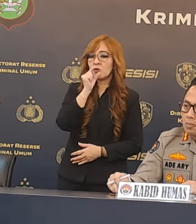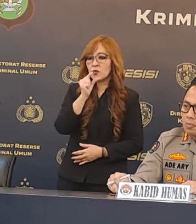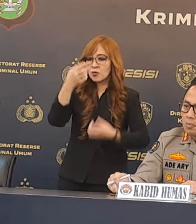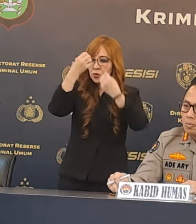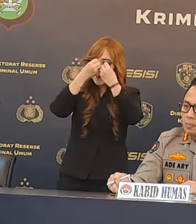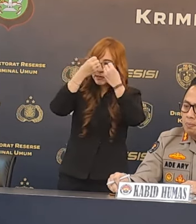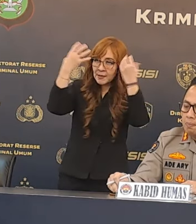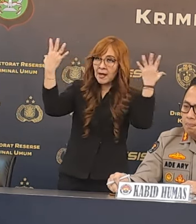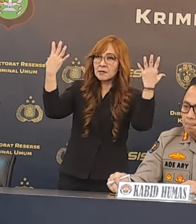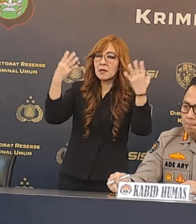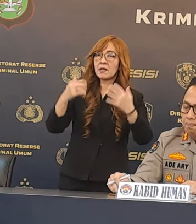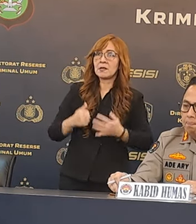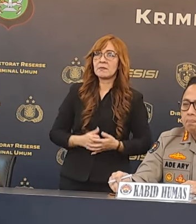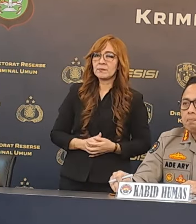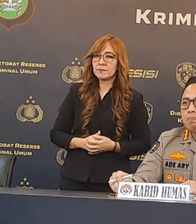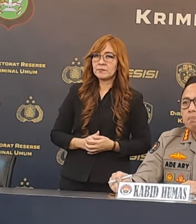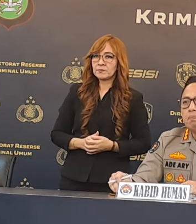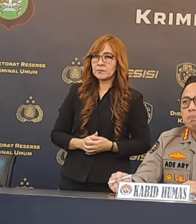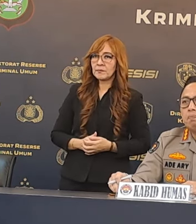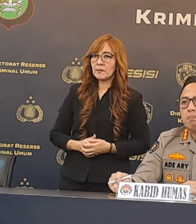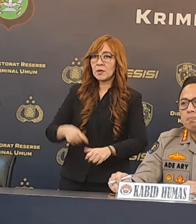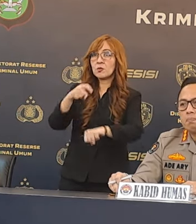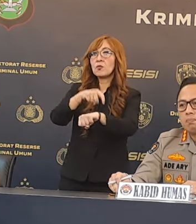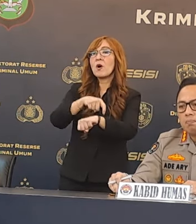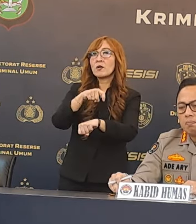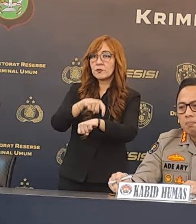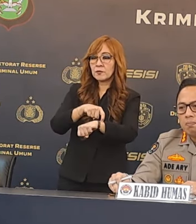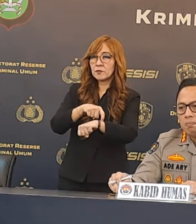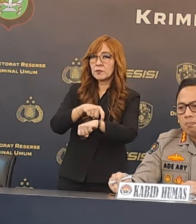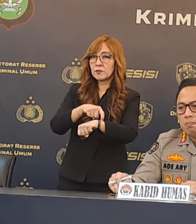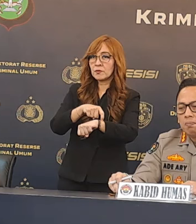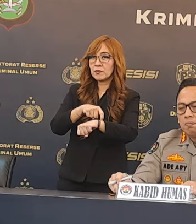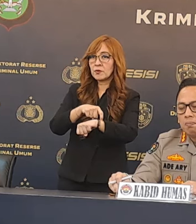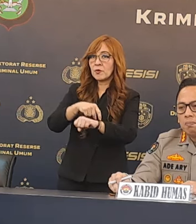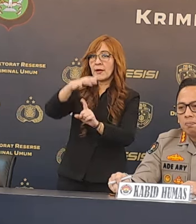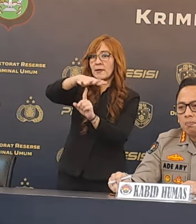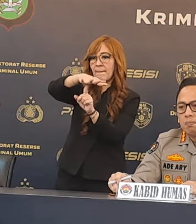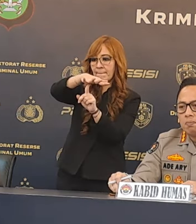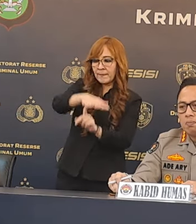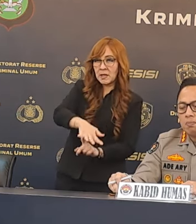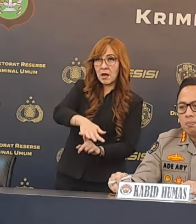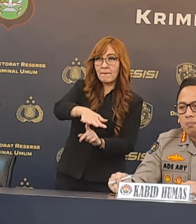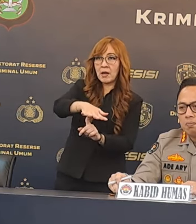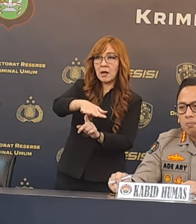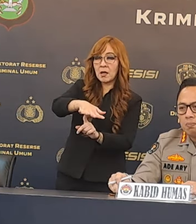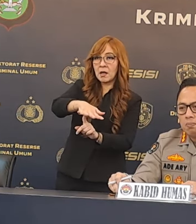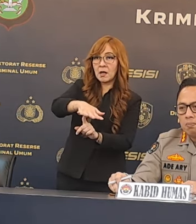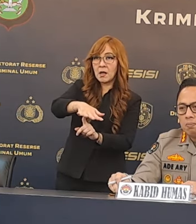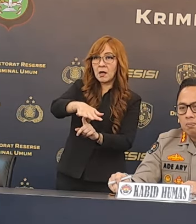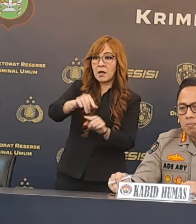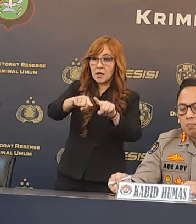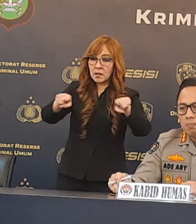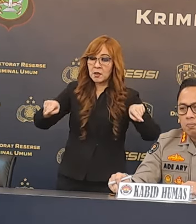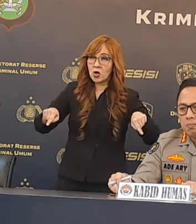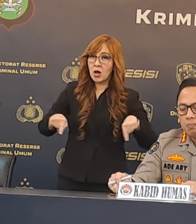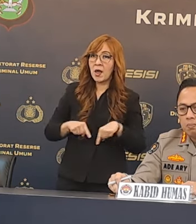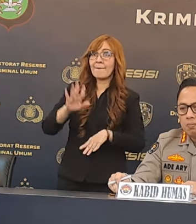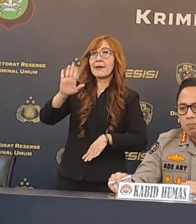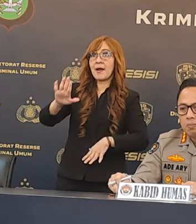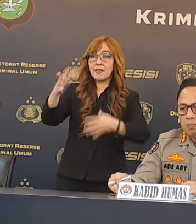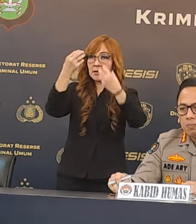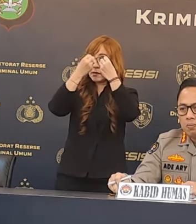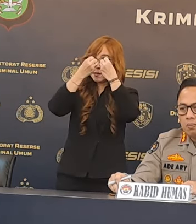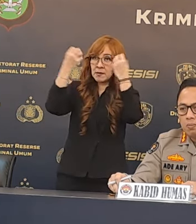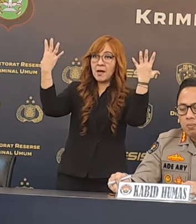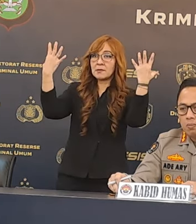penjelasan daripada durasi dibenamkannya di kolam akan diberikan